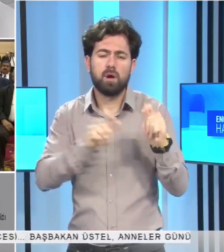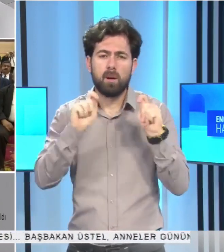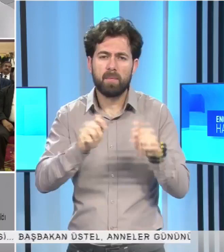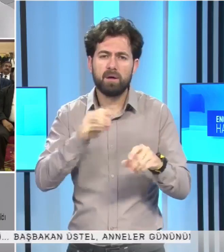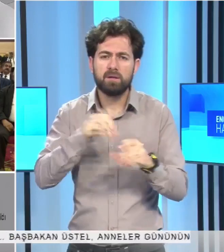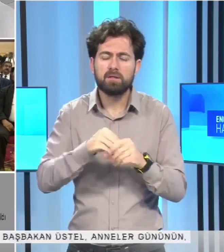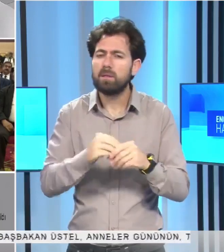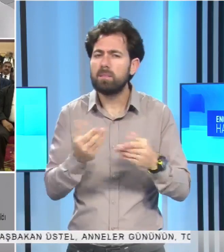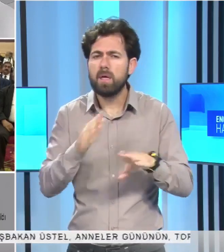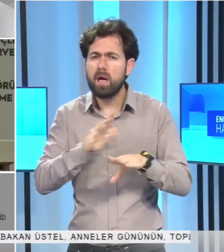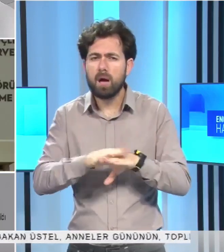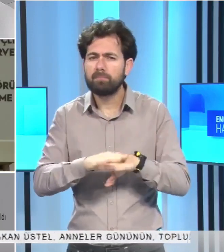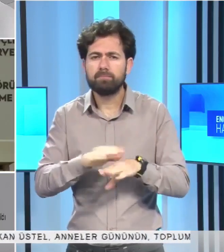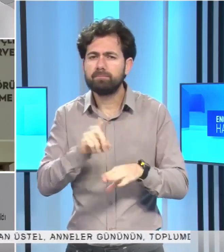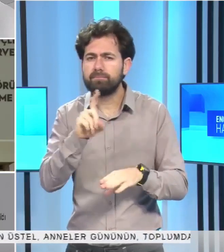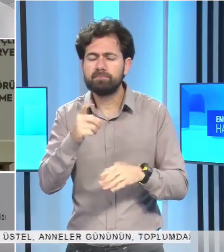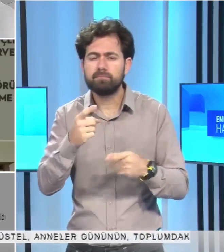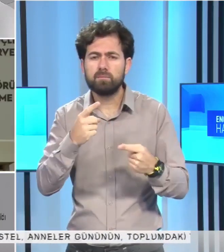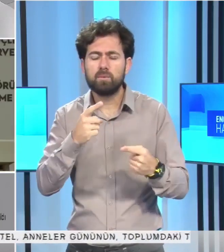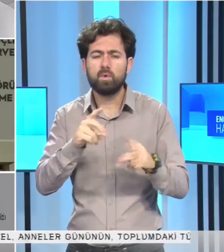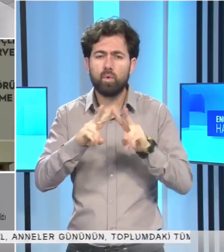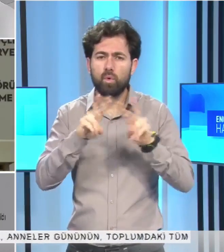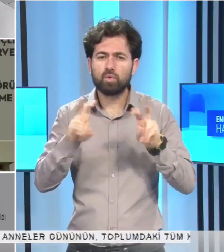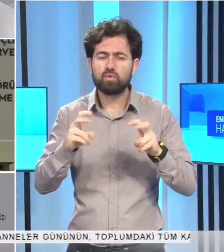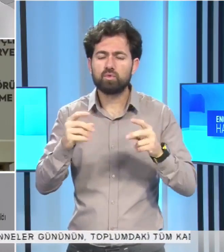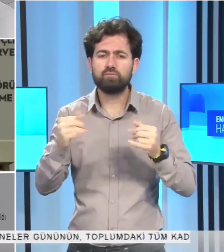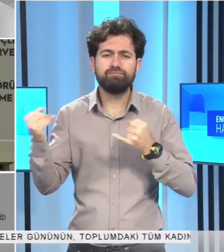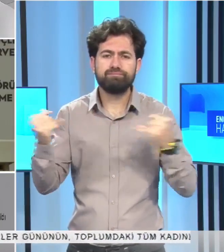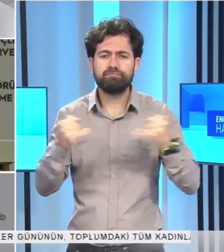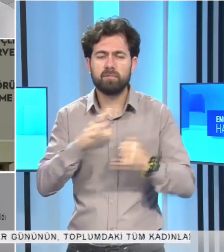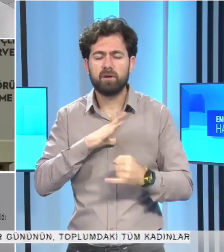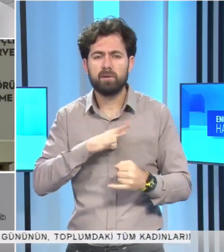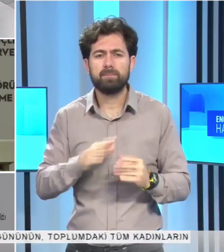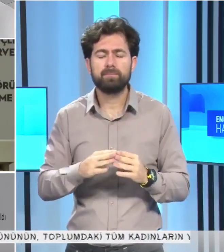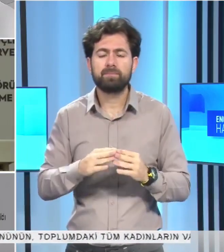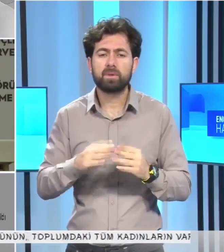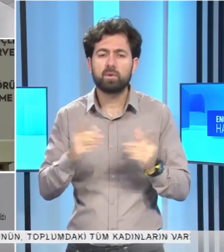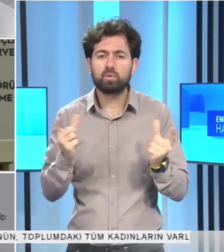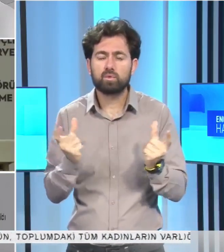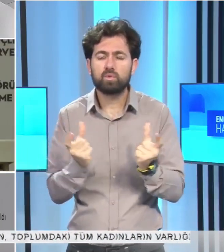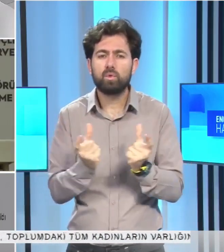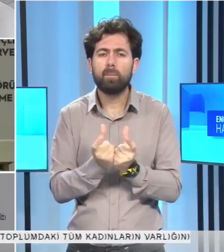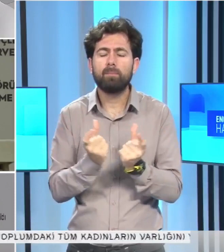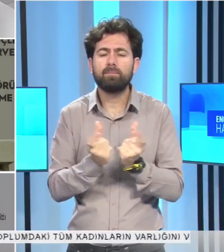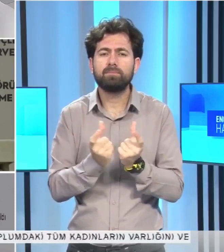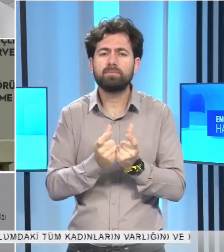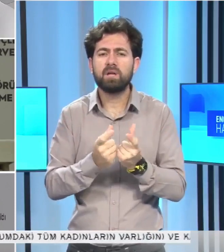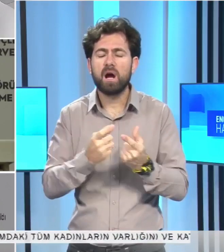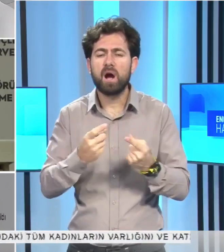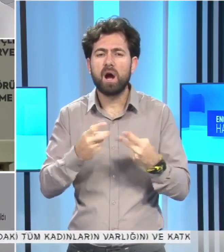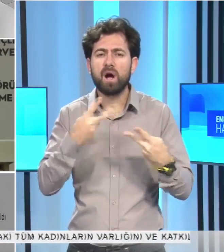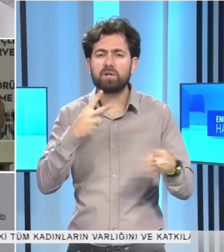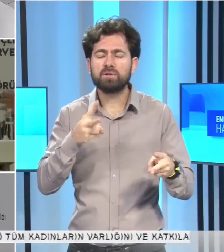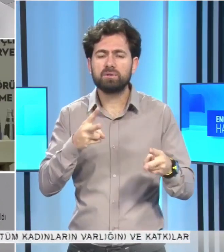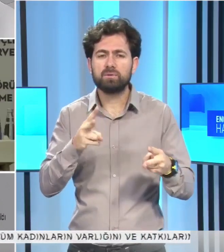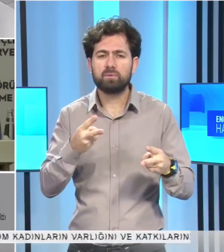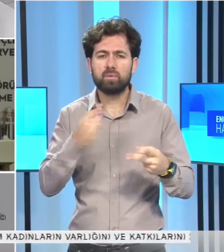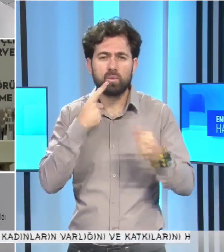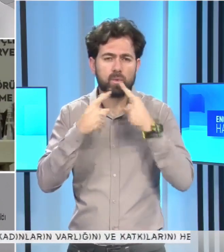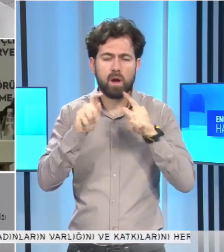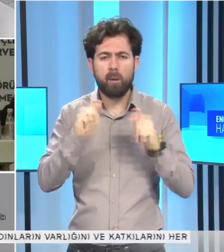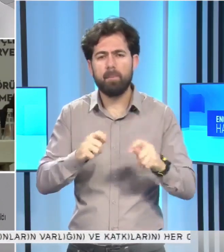için neler yapılabileceği tartışıldı. Zirvenin açılışında konuşan Cumhurbaşkanı